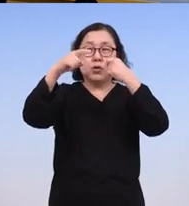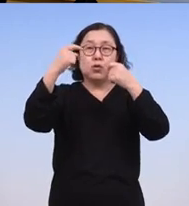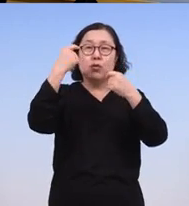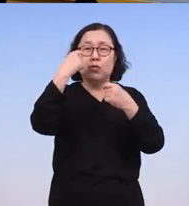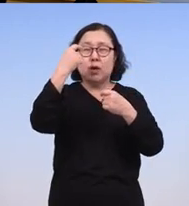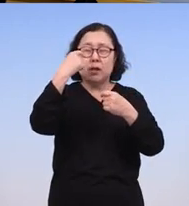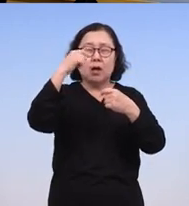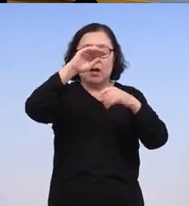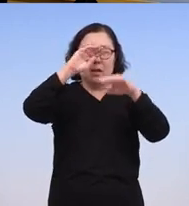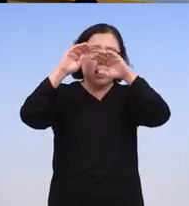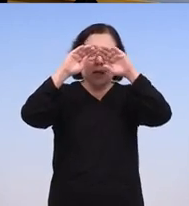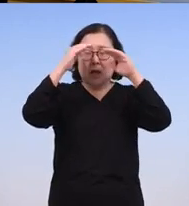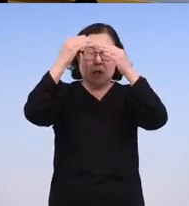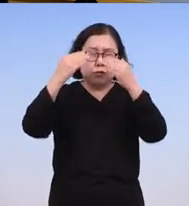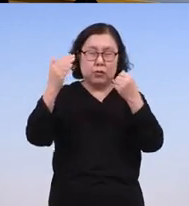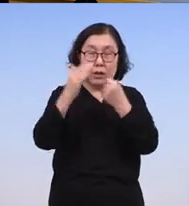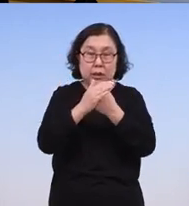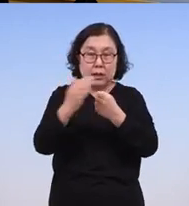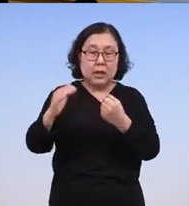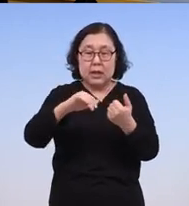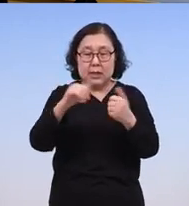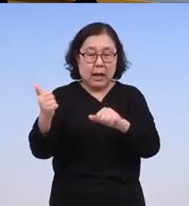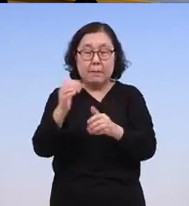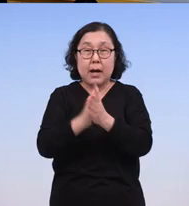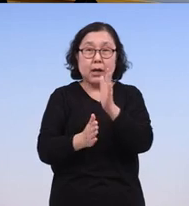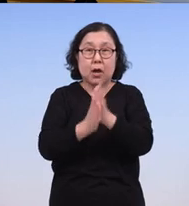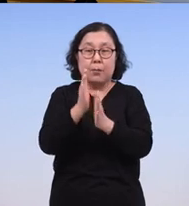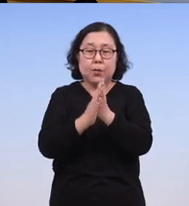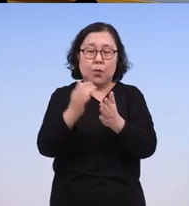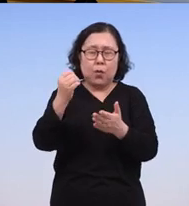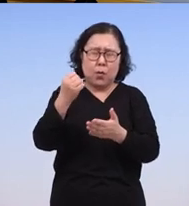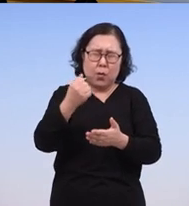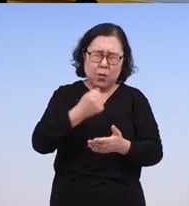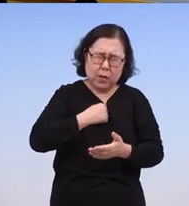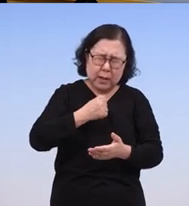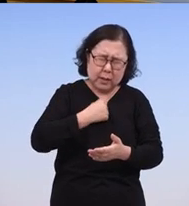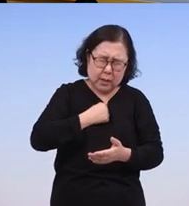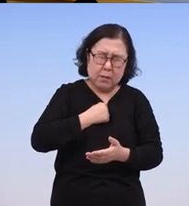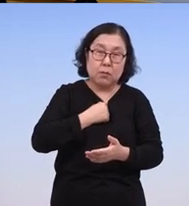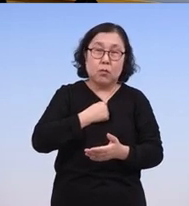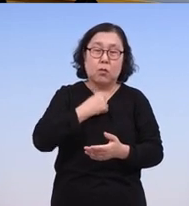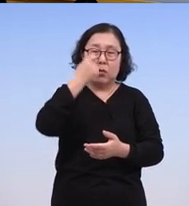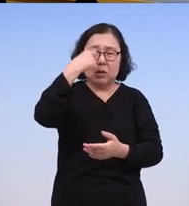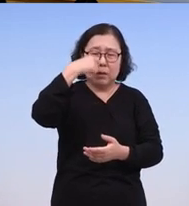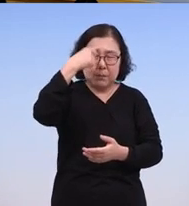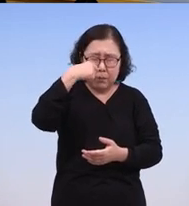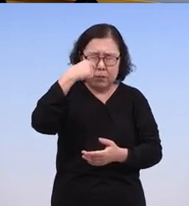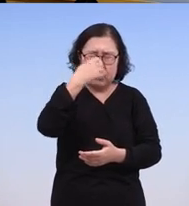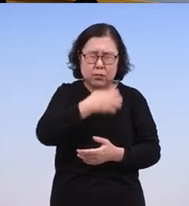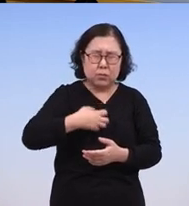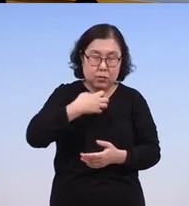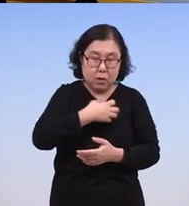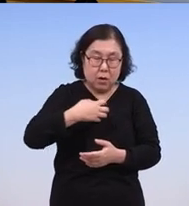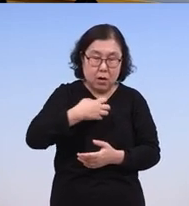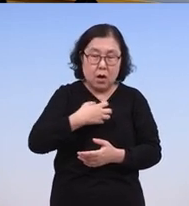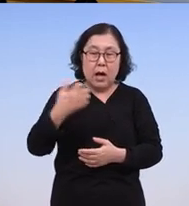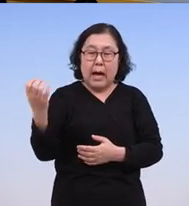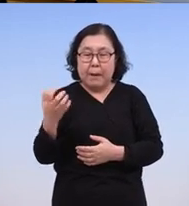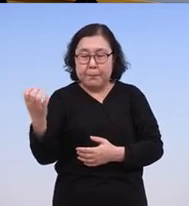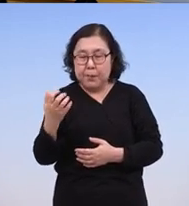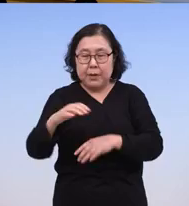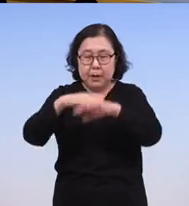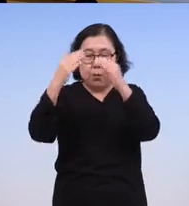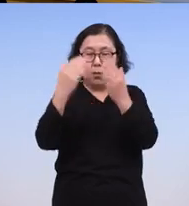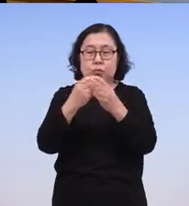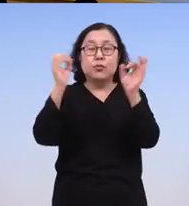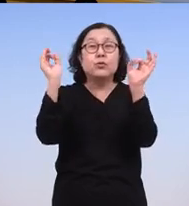모든 눈물을 그 눈에서 닦아주시니 다시는 사망이 없고 애통하는 것이나 곡하는 것이나 아픈 것이 다시 있지 아니하리니 처음 것들이